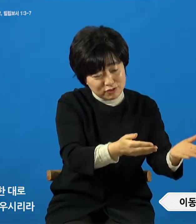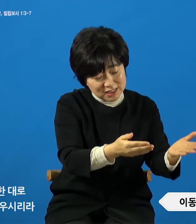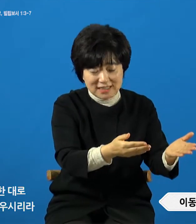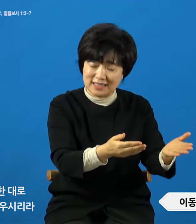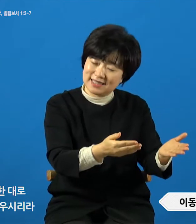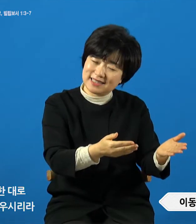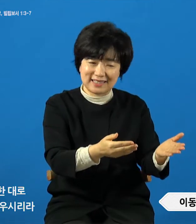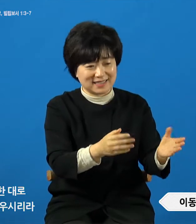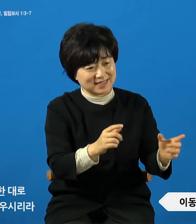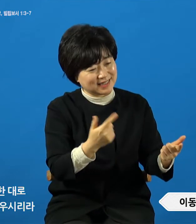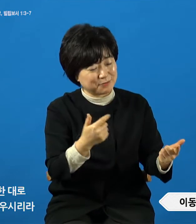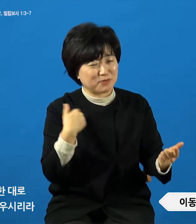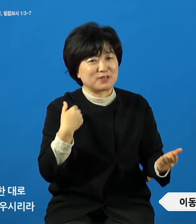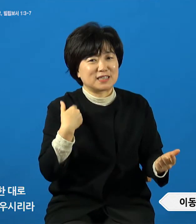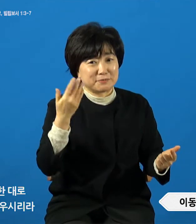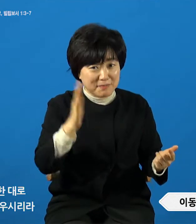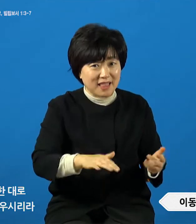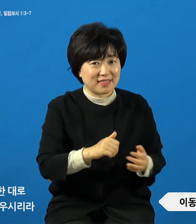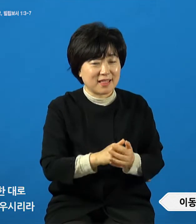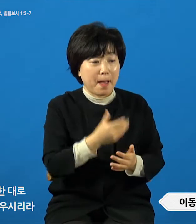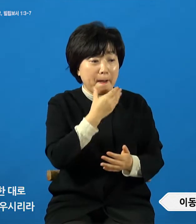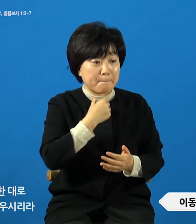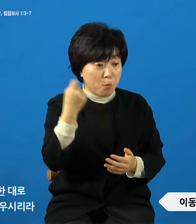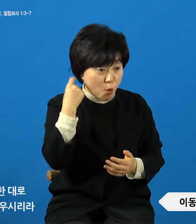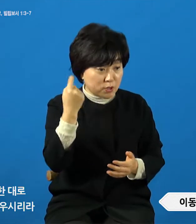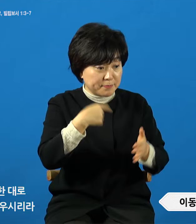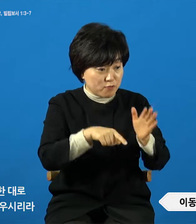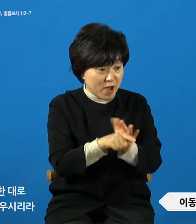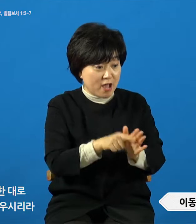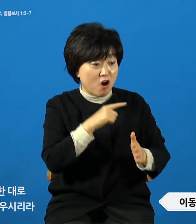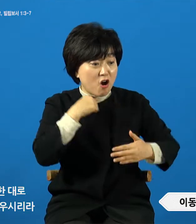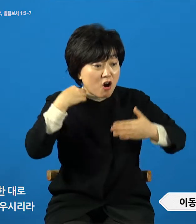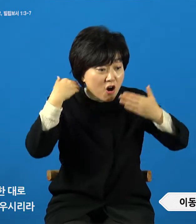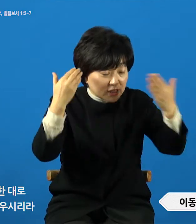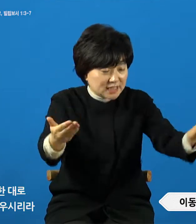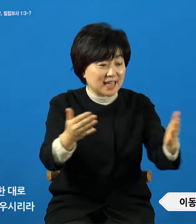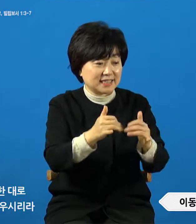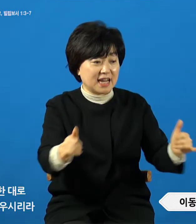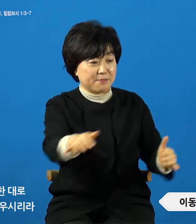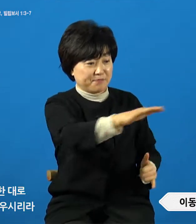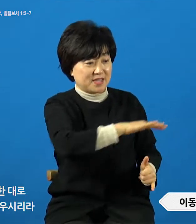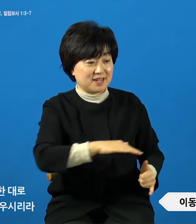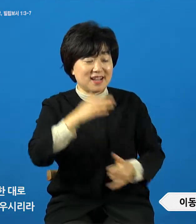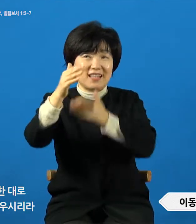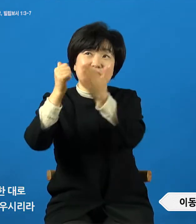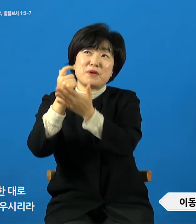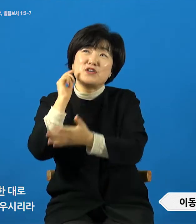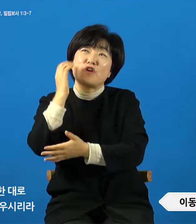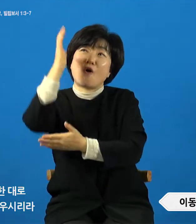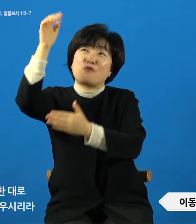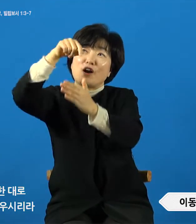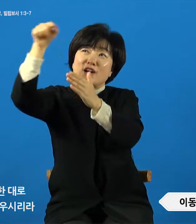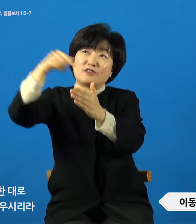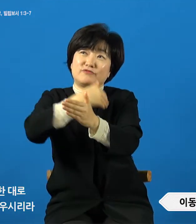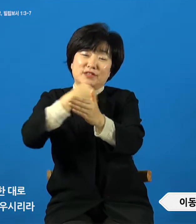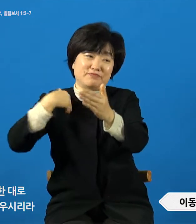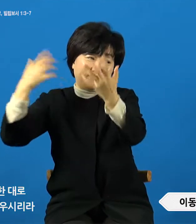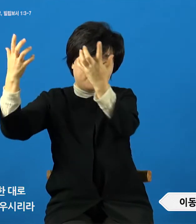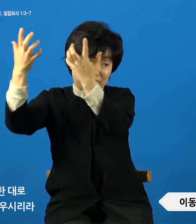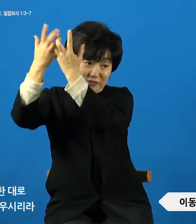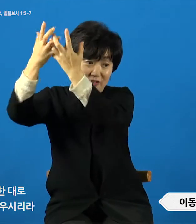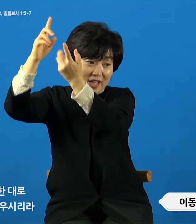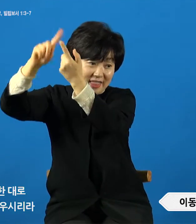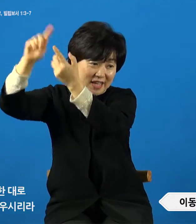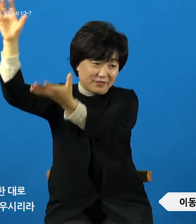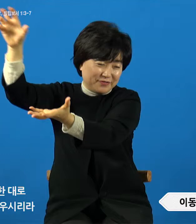복음을 위해서 헌신하는 사람들, 복음을 위해서 일하는 사람들에게 하나님이 그 영광 가운데 풍성한 대로 너희의 필요를 채워주실